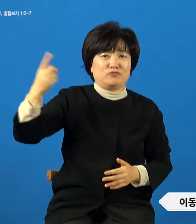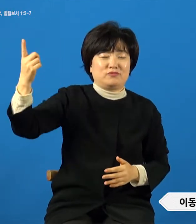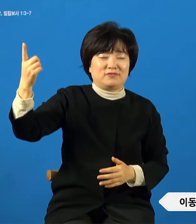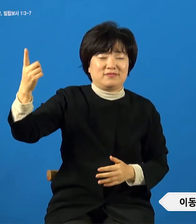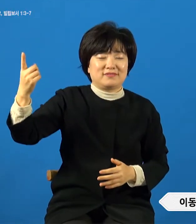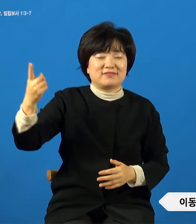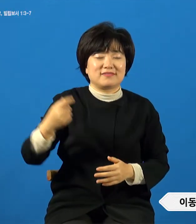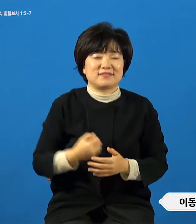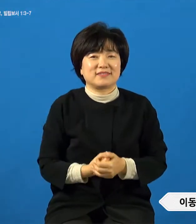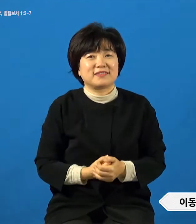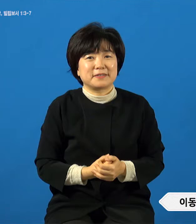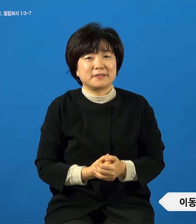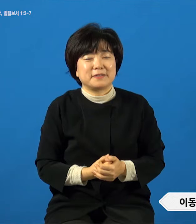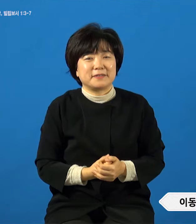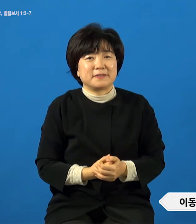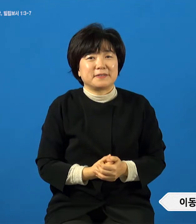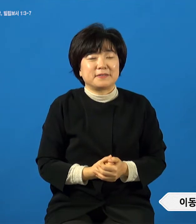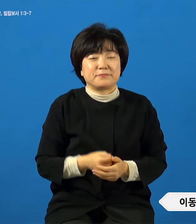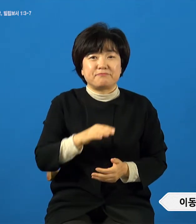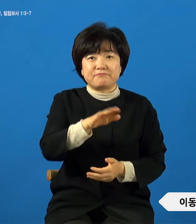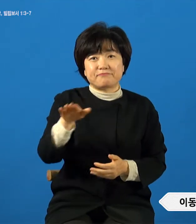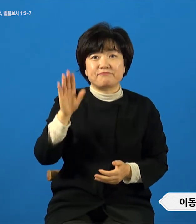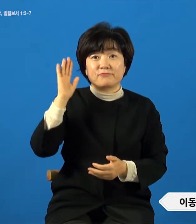메시지예요. 여러분, 최근에